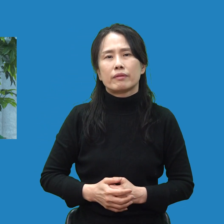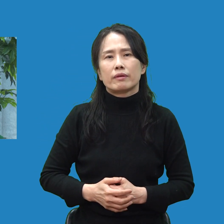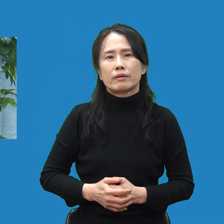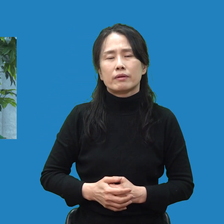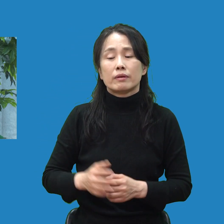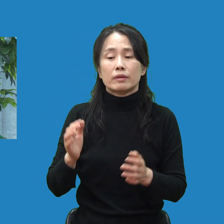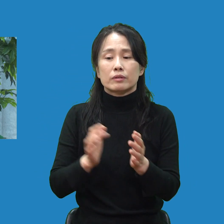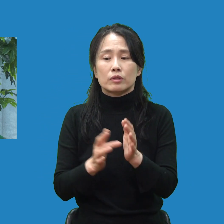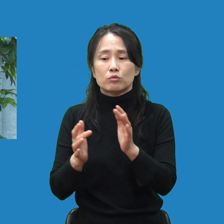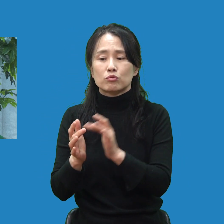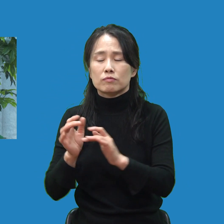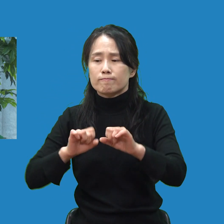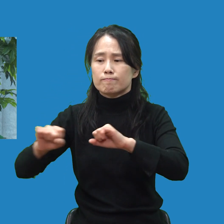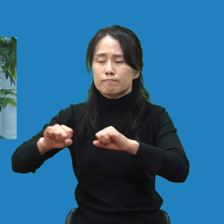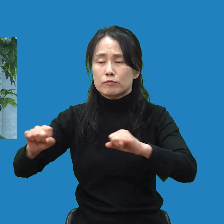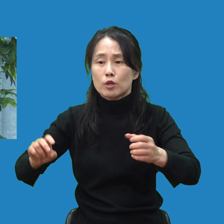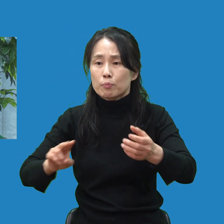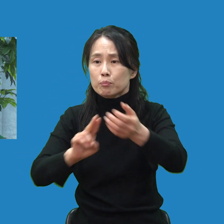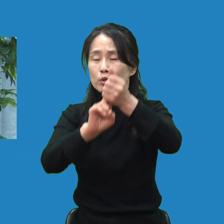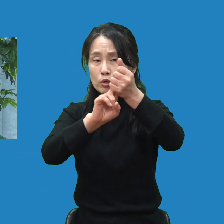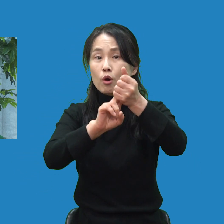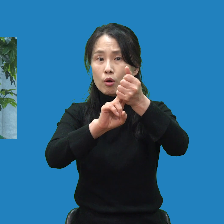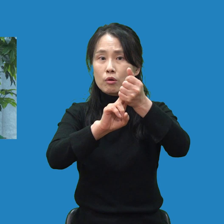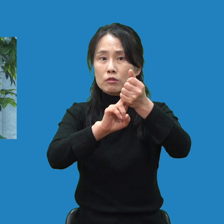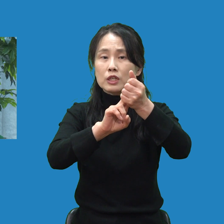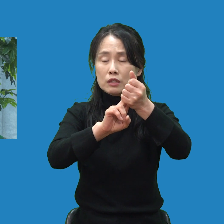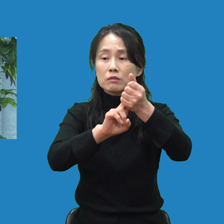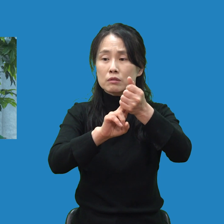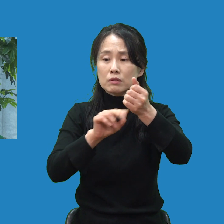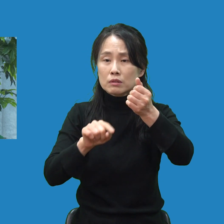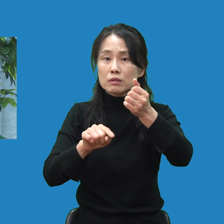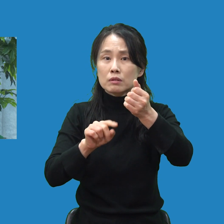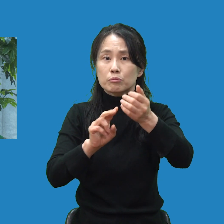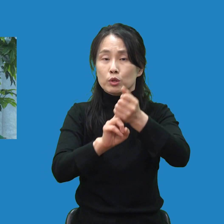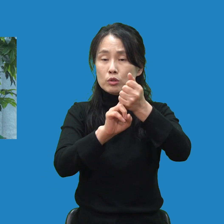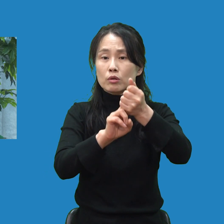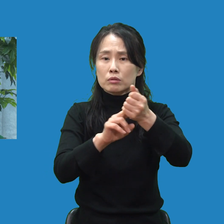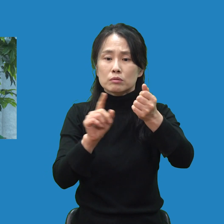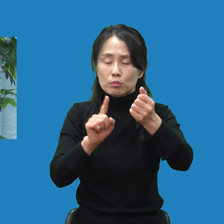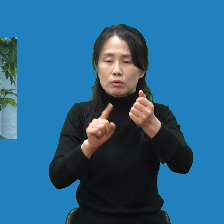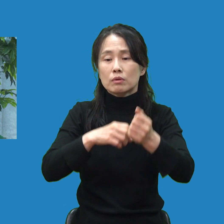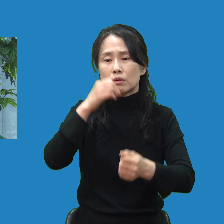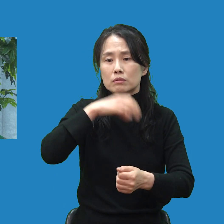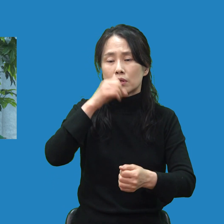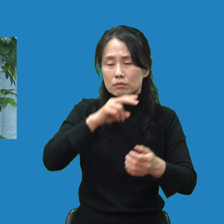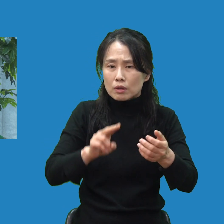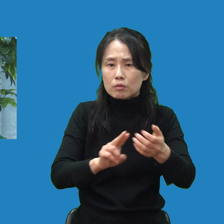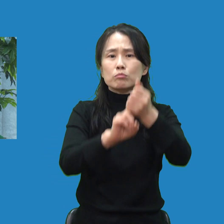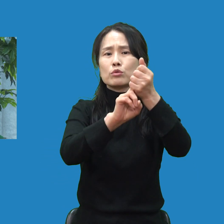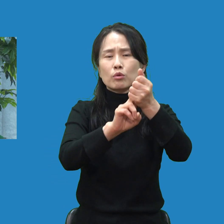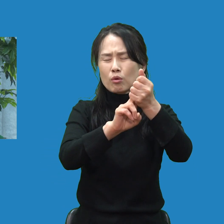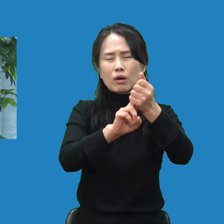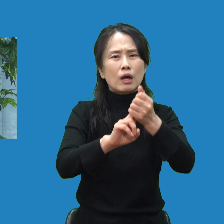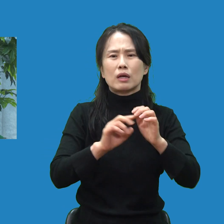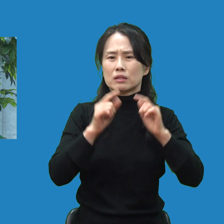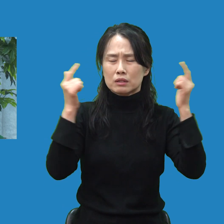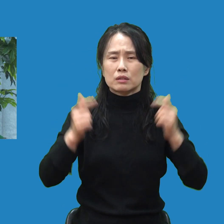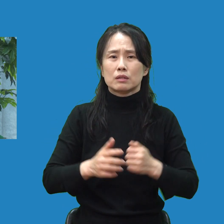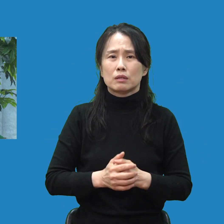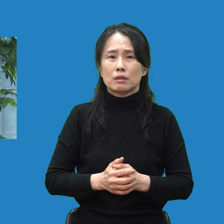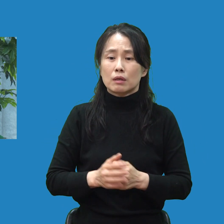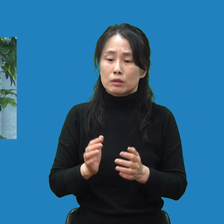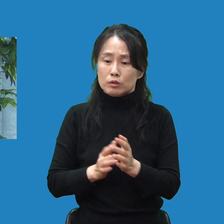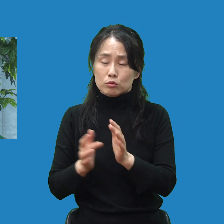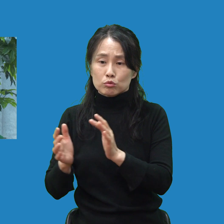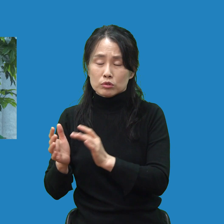예수님의 행하시는 표적, 이사, 기사는 그냥 표적, 이적, 기사가 아니에요. 예수님께서